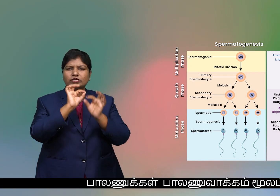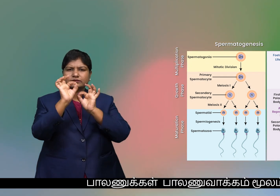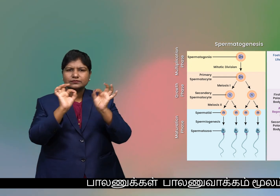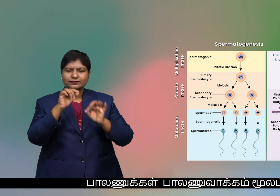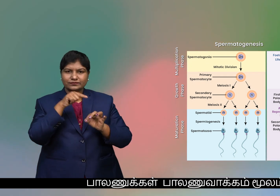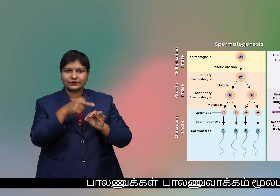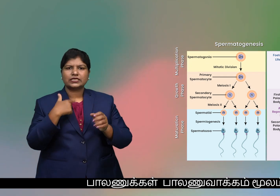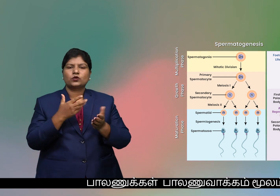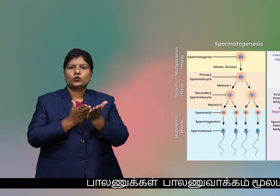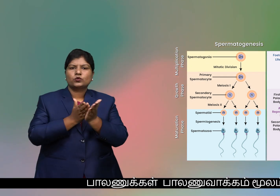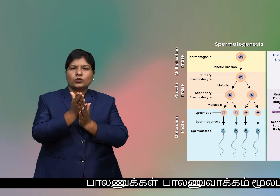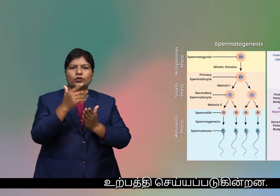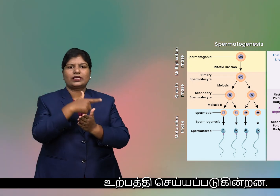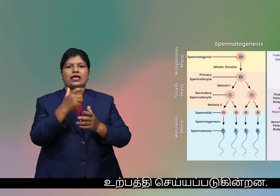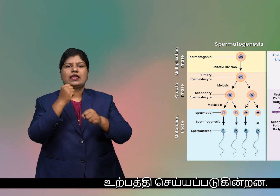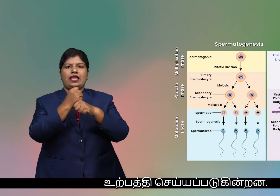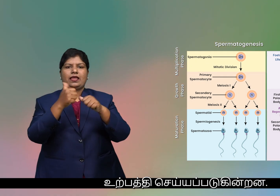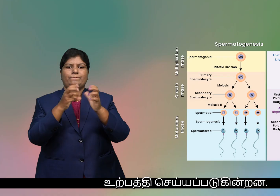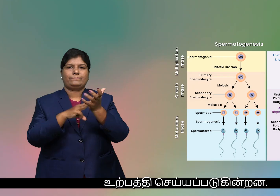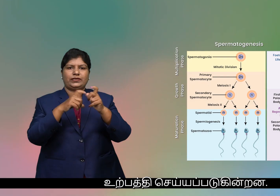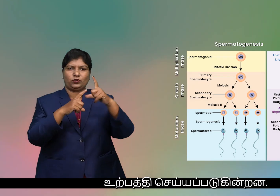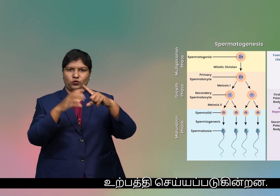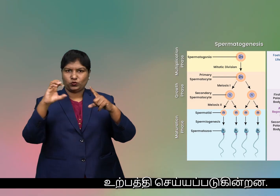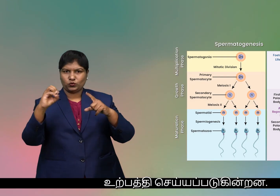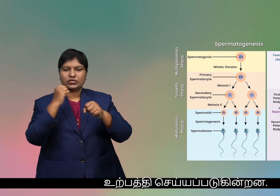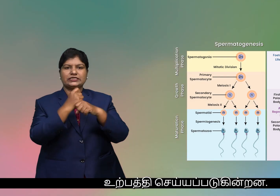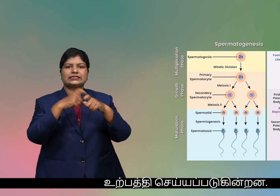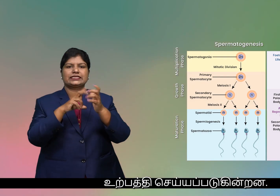பாலணுக்கள் பாலணுவாக்கம் மூலம் உற்பத்தி செய்யப்படுகின்றன.